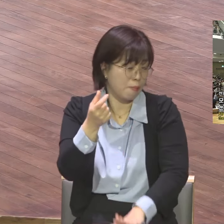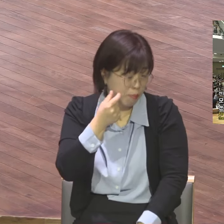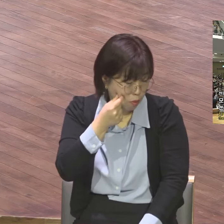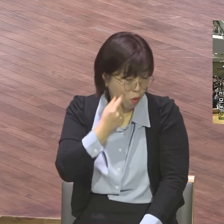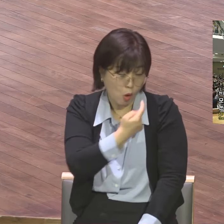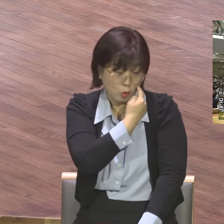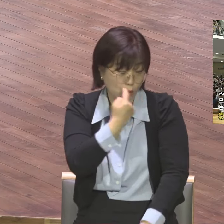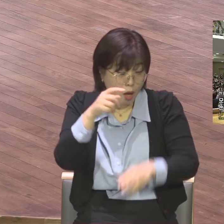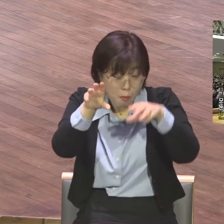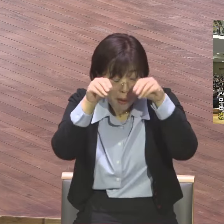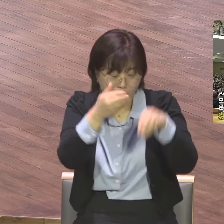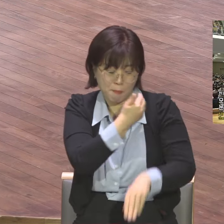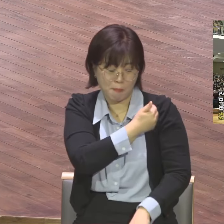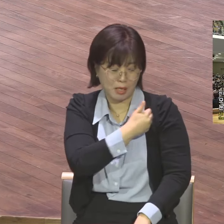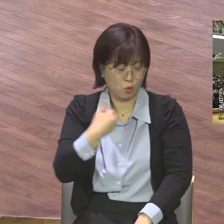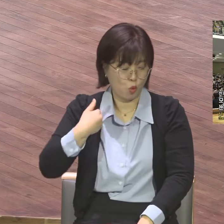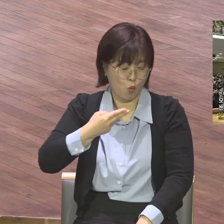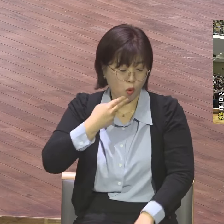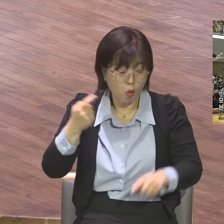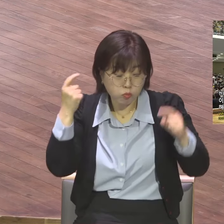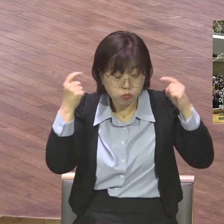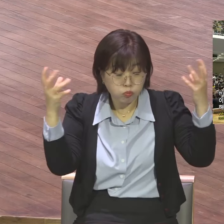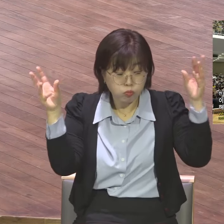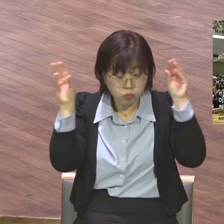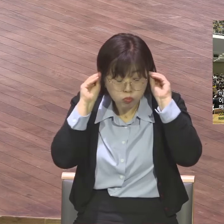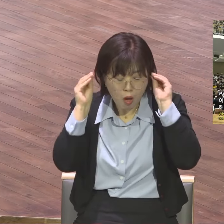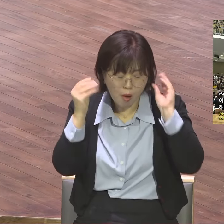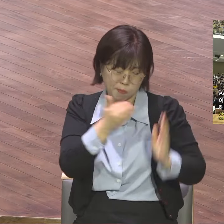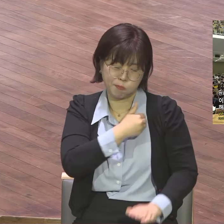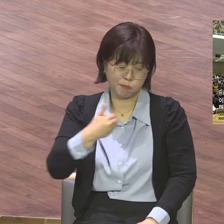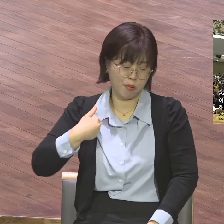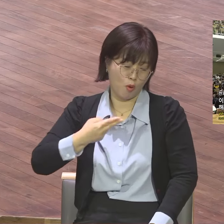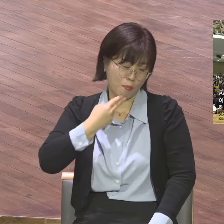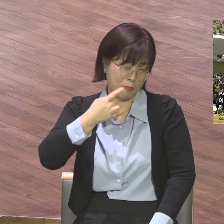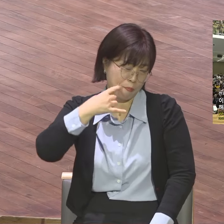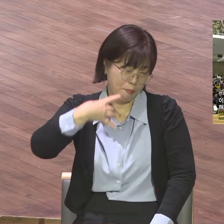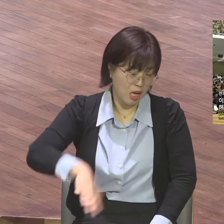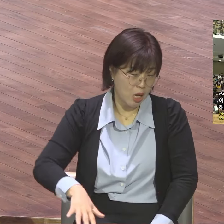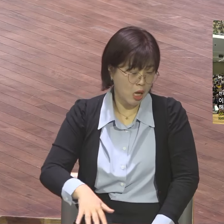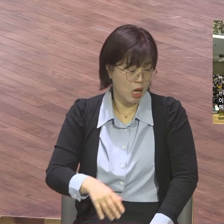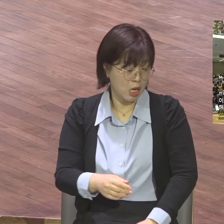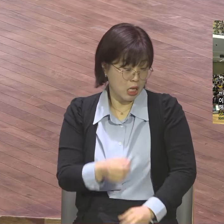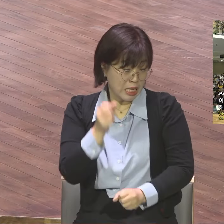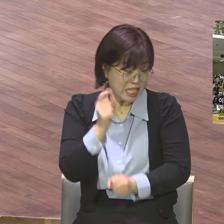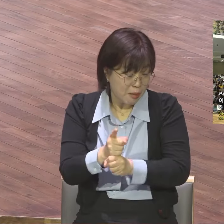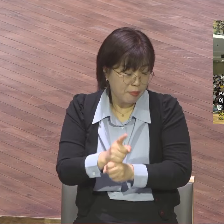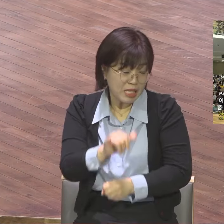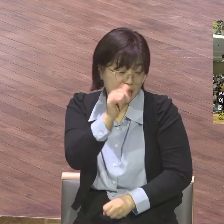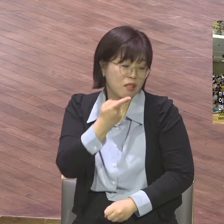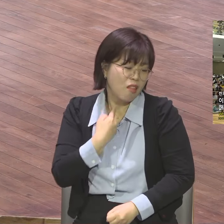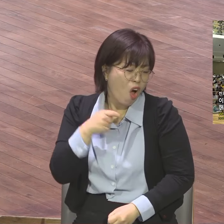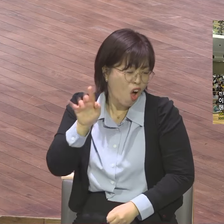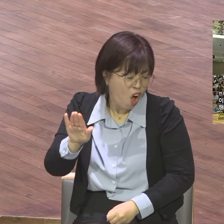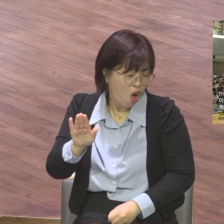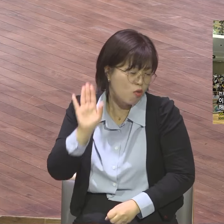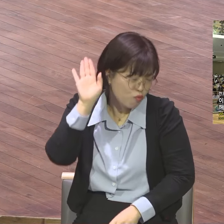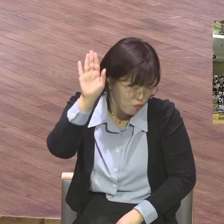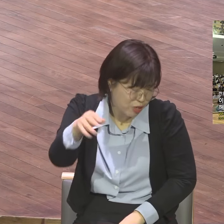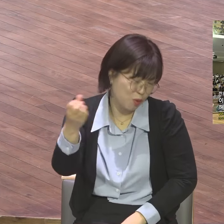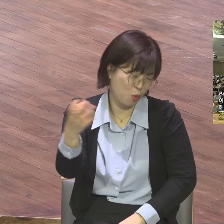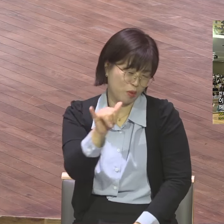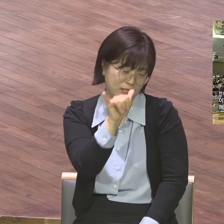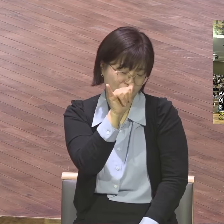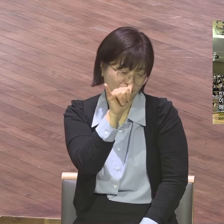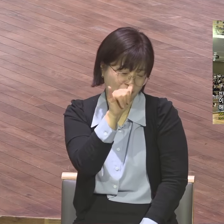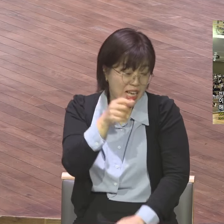없고 귀는 들어도 가득 차지 아니하도다. 이미 있던 것이 후에 다시 있겠고 이미 한 일을 후에 다시 할지라.